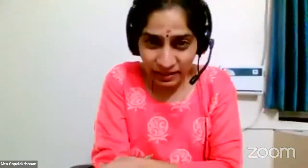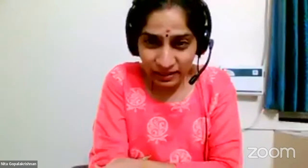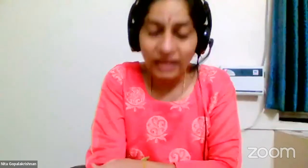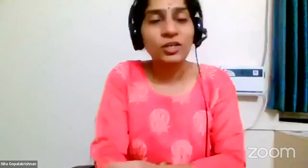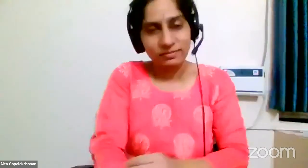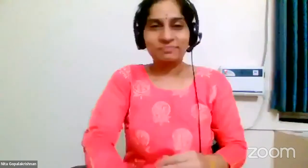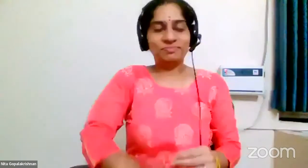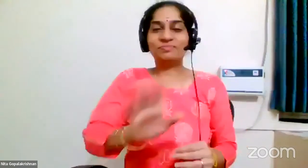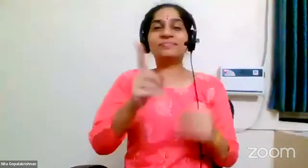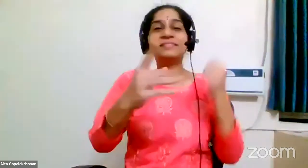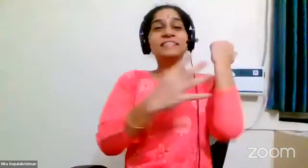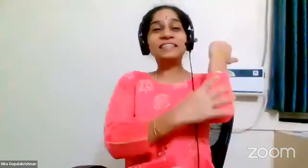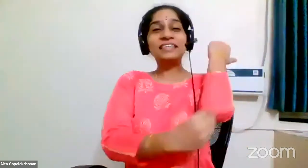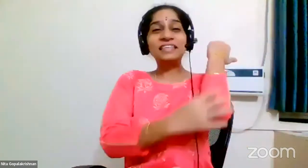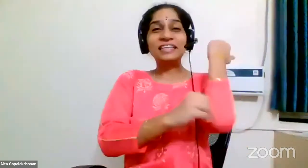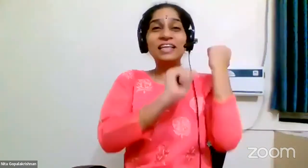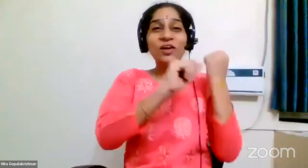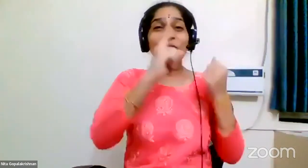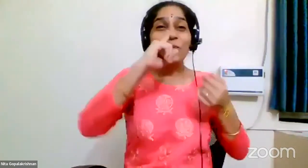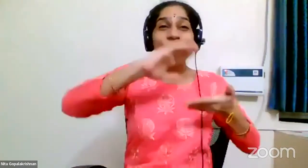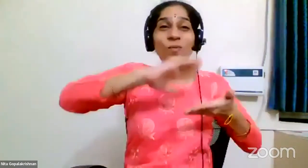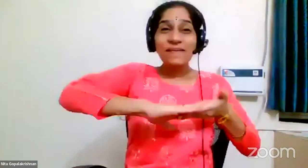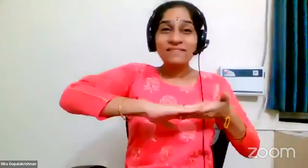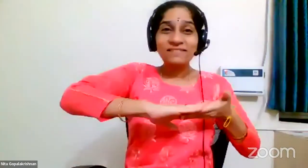पत्नी ने अच्छा उनको हाँ भेजा कृष्ण के पास।